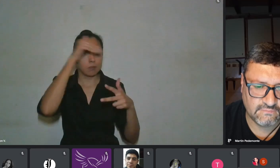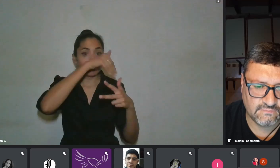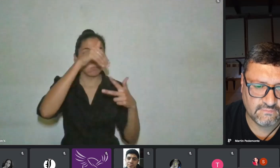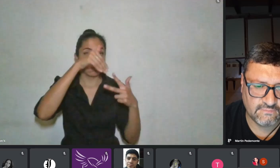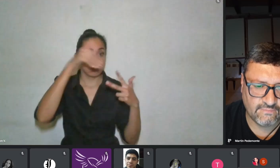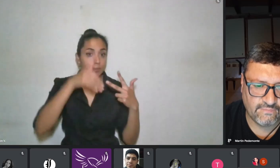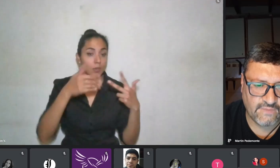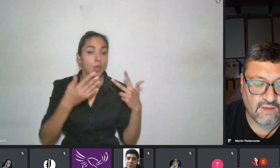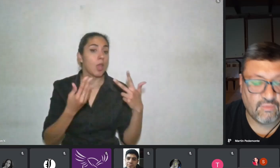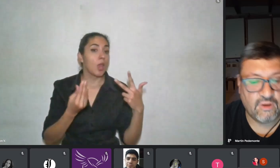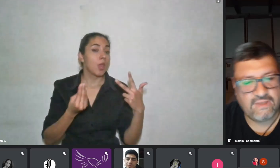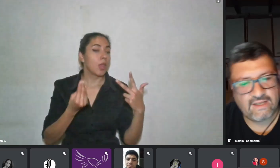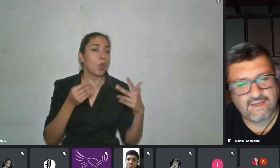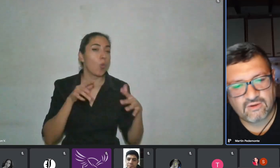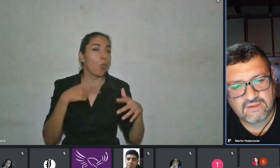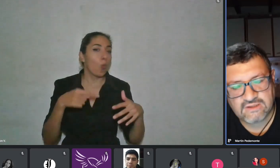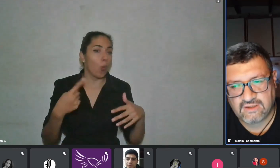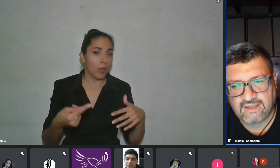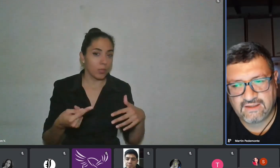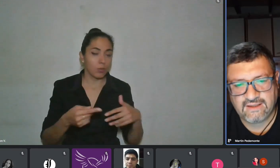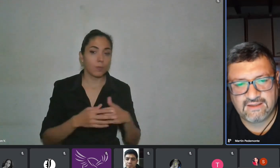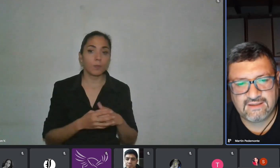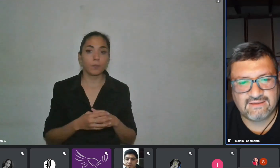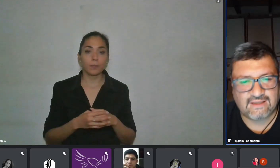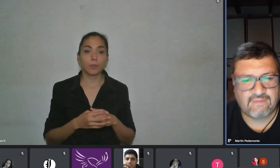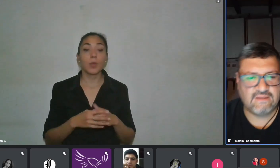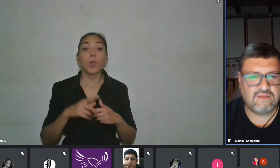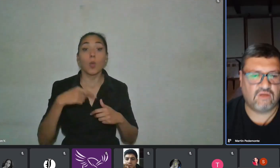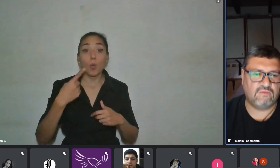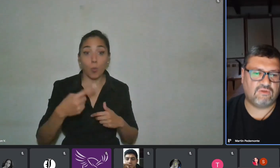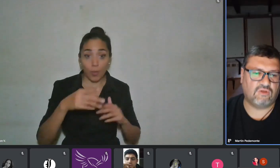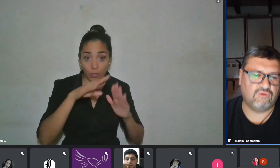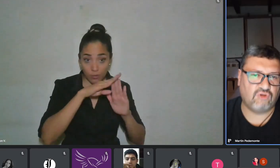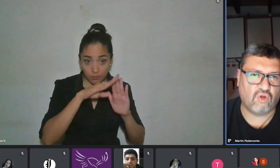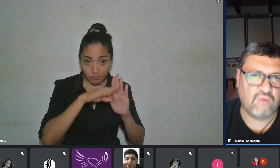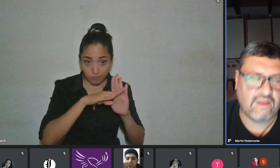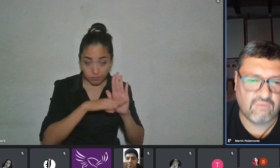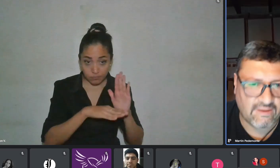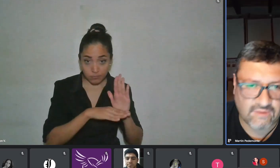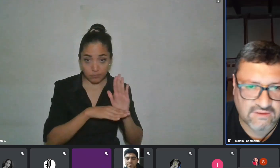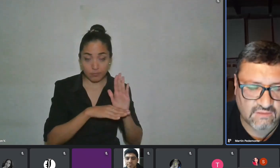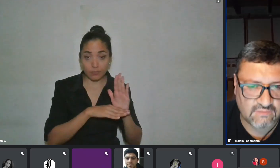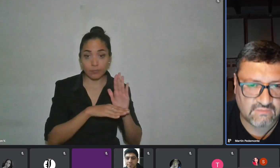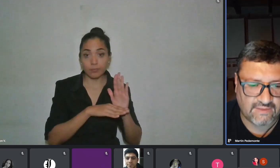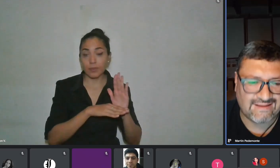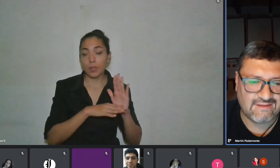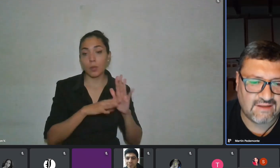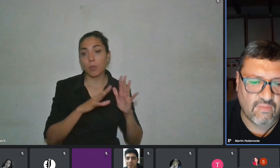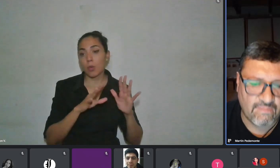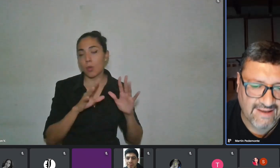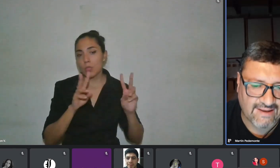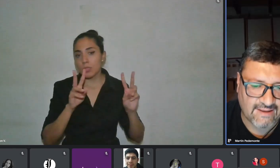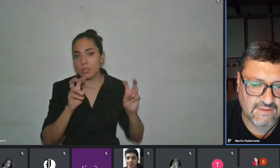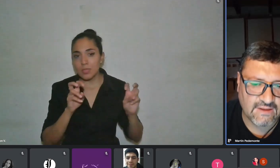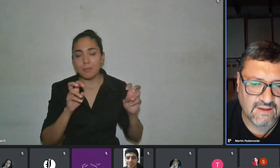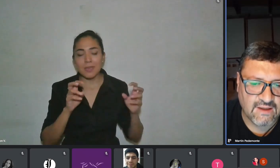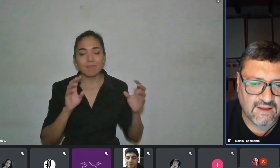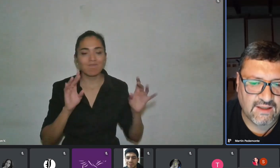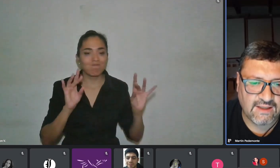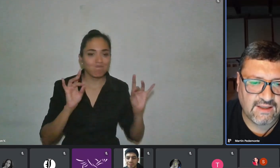dar. Bueno, mira, las condiciones de intervención son toda una cuestión bastante